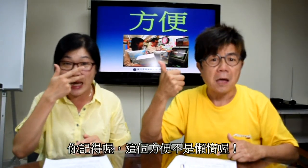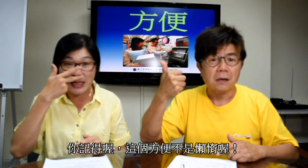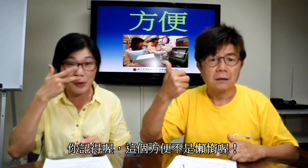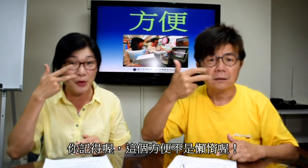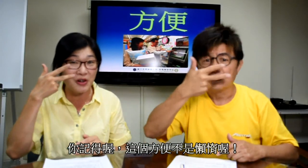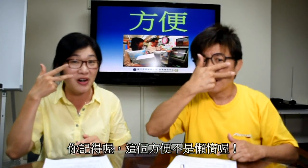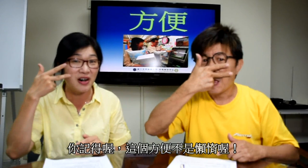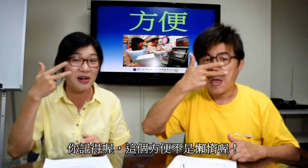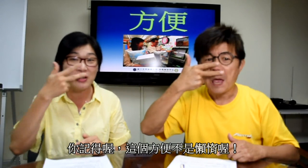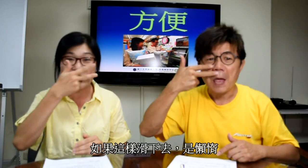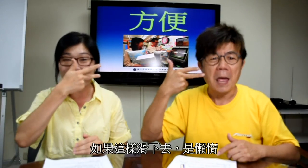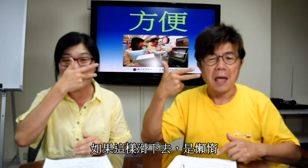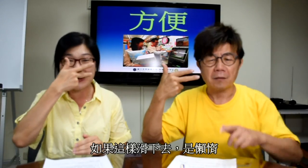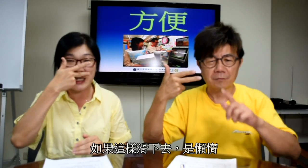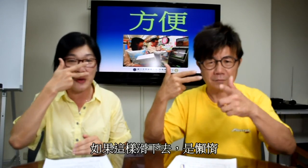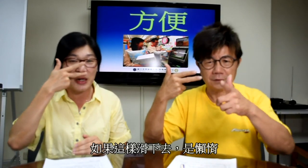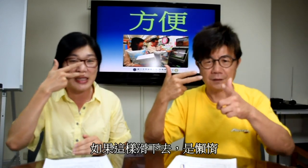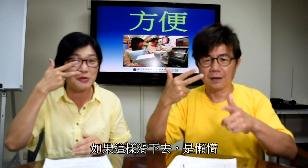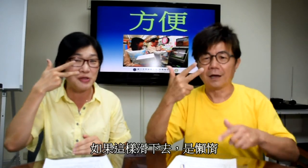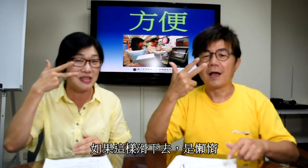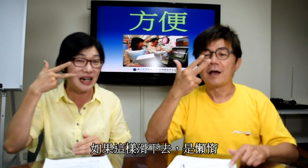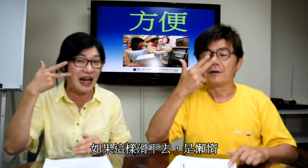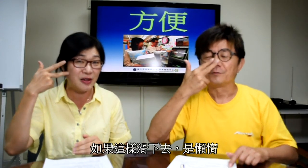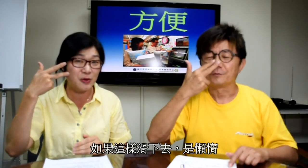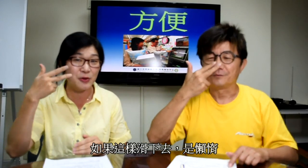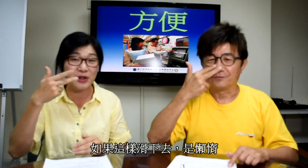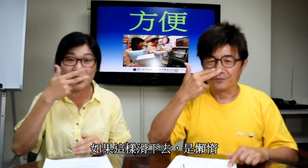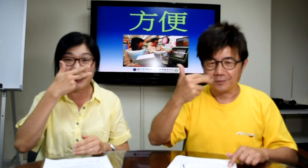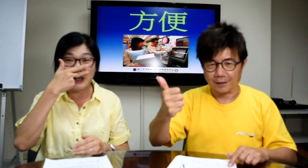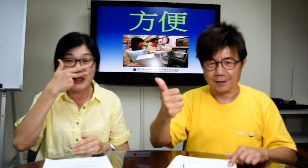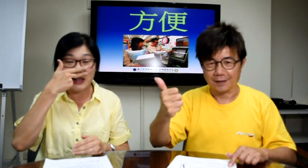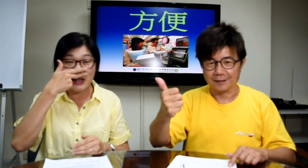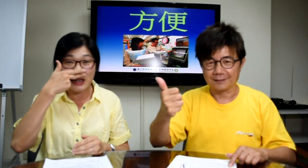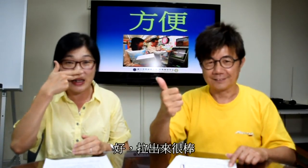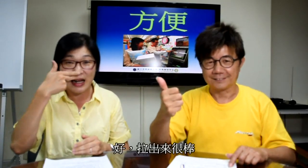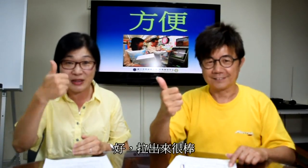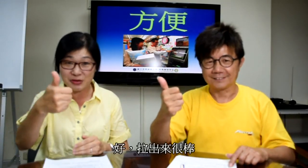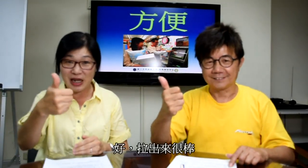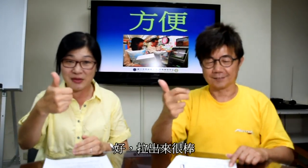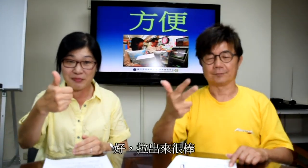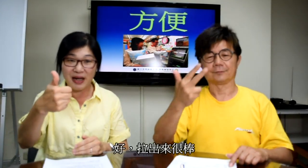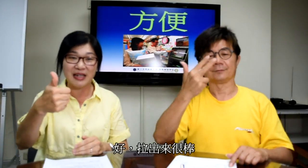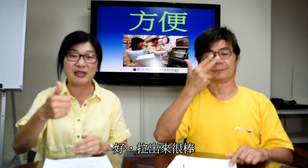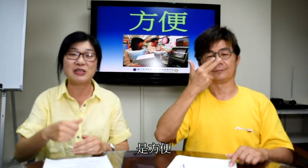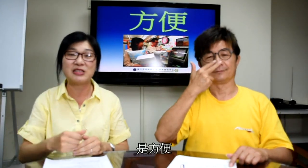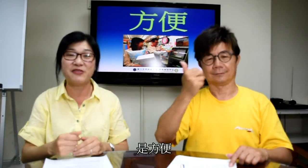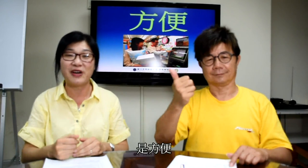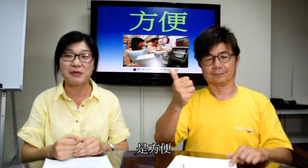懒惰哦。如果这样滑下去是懒惰，好，拉出来很棒，是方